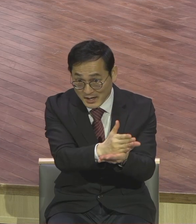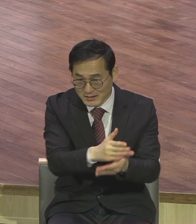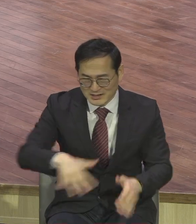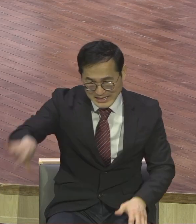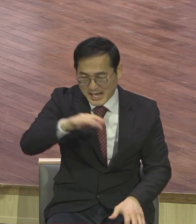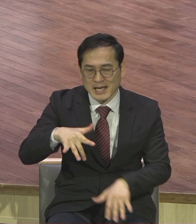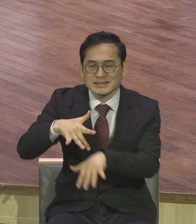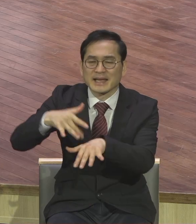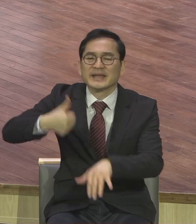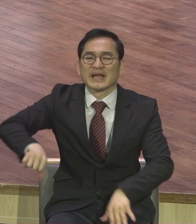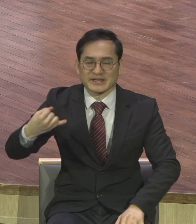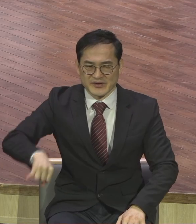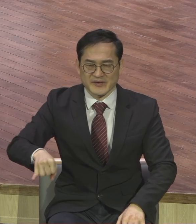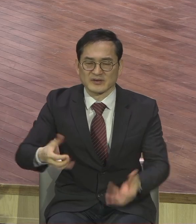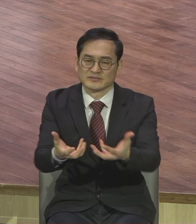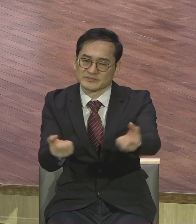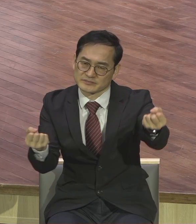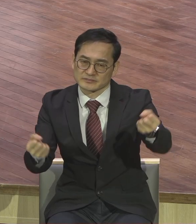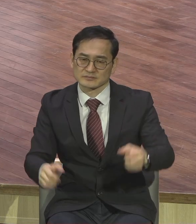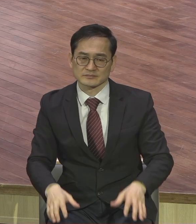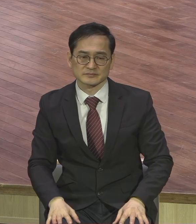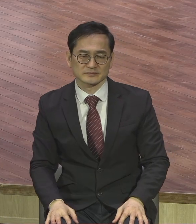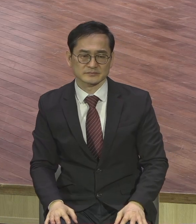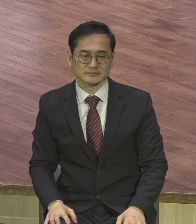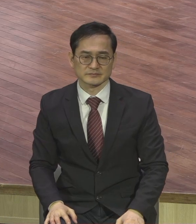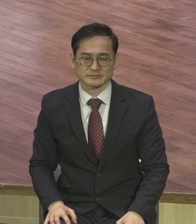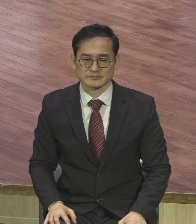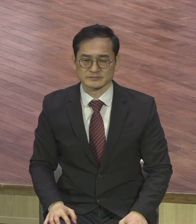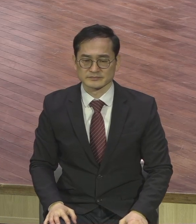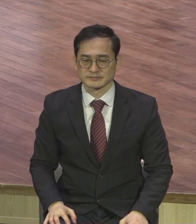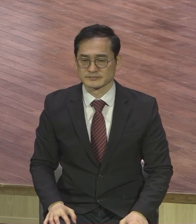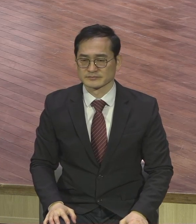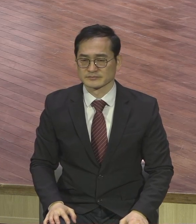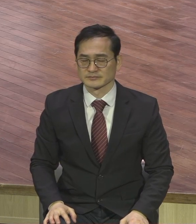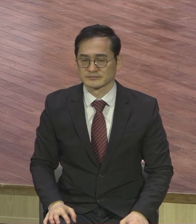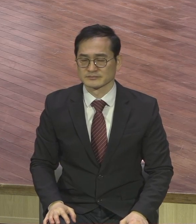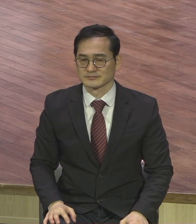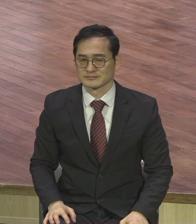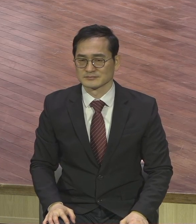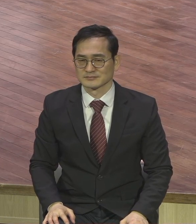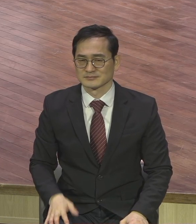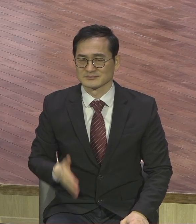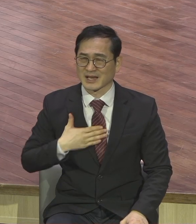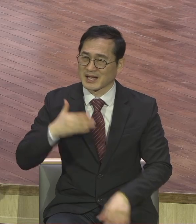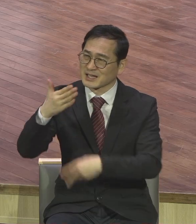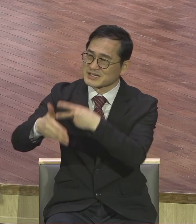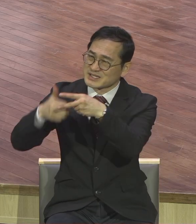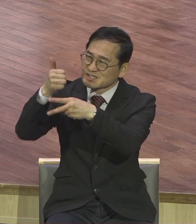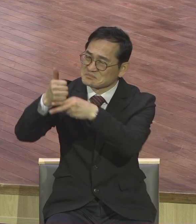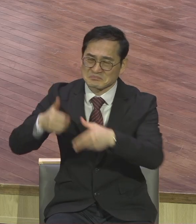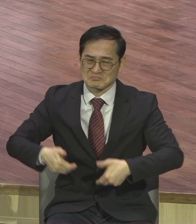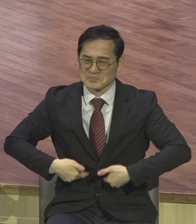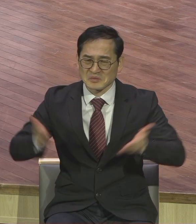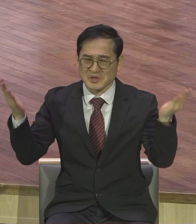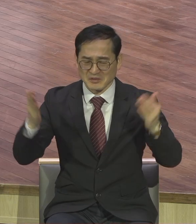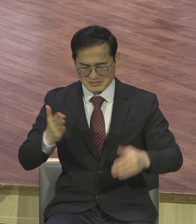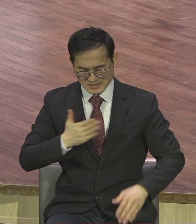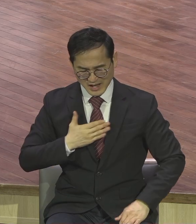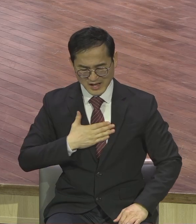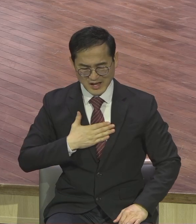마세요. 전도하다 보면 고상한 척 하는 사람들 많아요. 아이 뭐 저는 뭐 그 뭐 신이 뭐 필요 없어요.